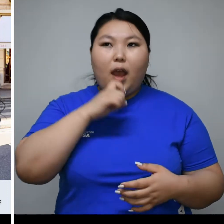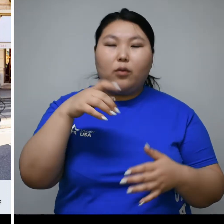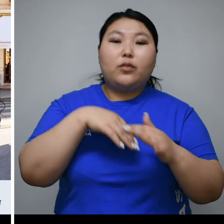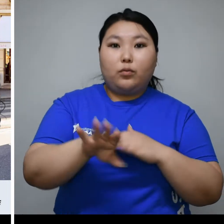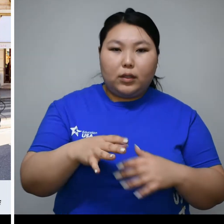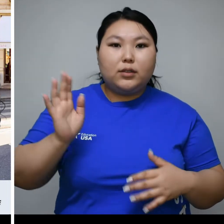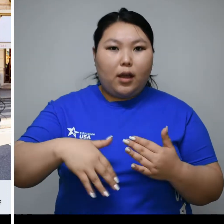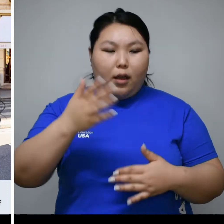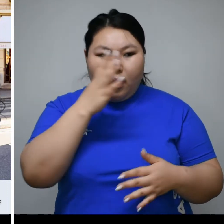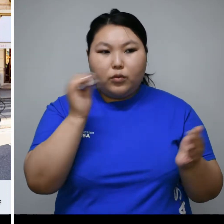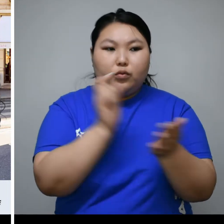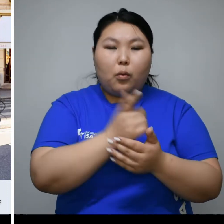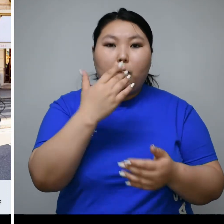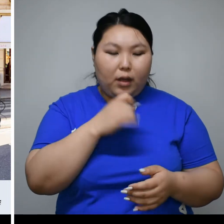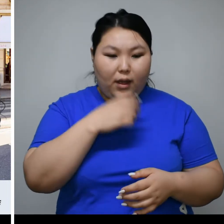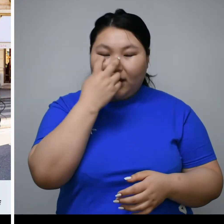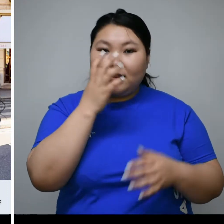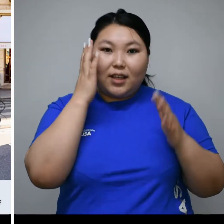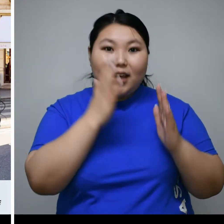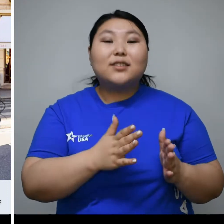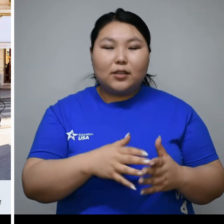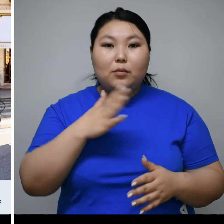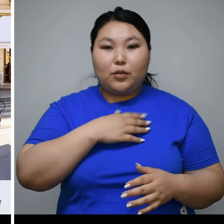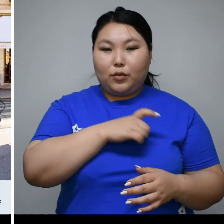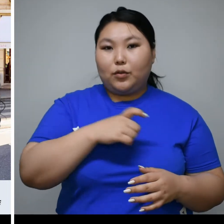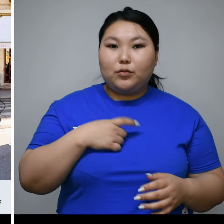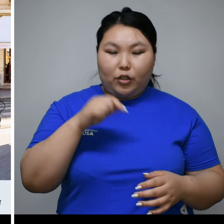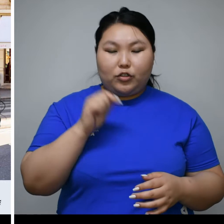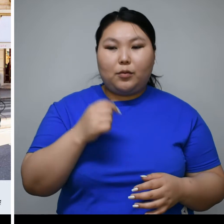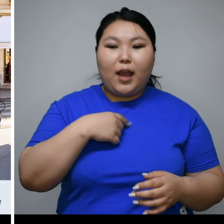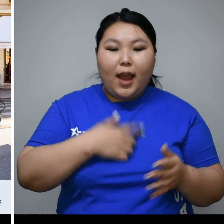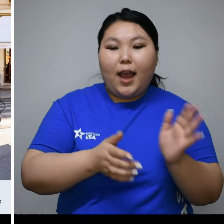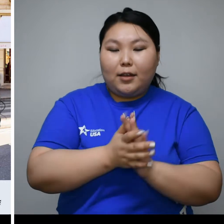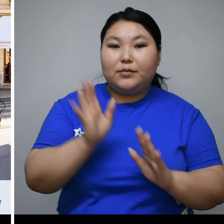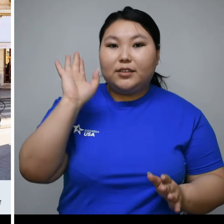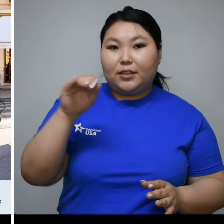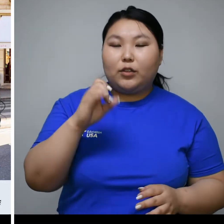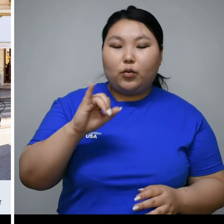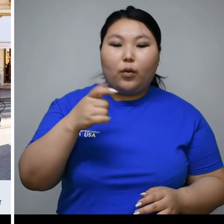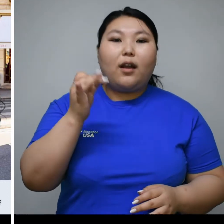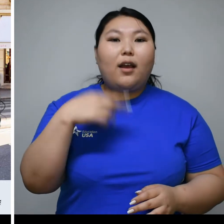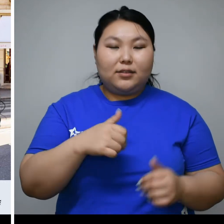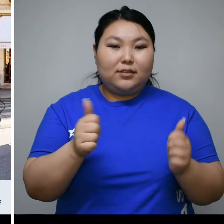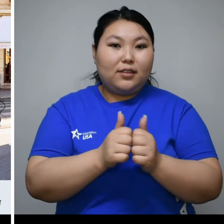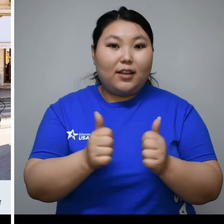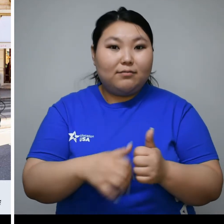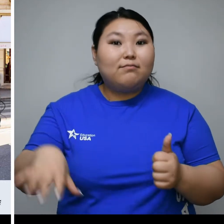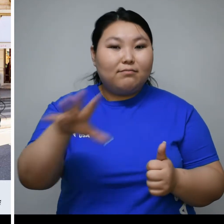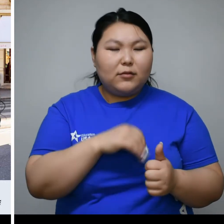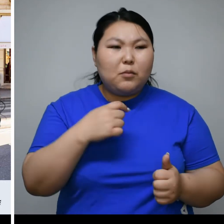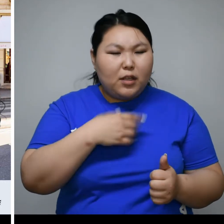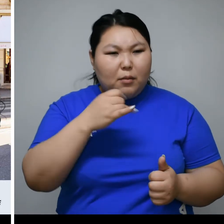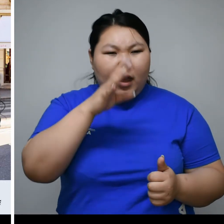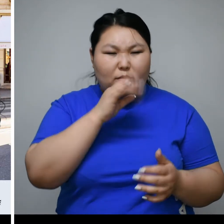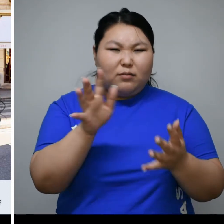хариулаа явуулчихсан чинь дараа нь аюу чухал хэснийг анзаарсан. Миний хувьд болохоор ингээд одоо жишээлбэл миний хамт явсан Юградийн найзууд маань болохоор